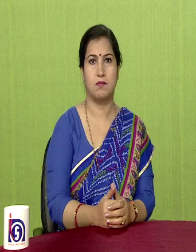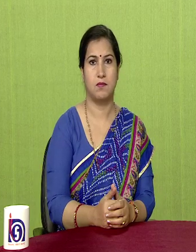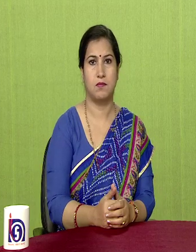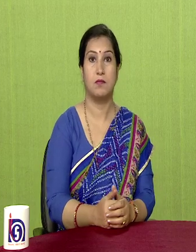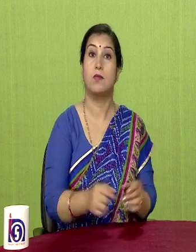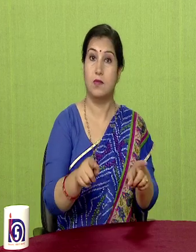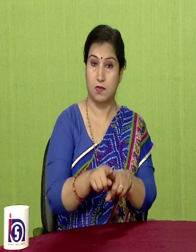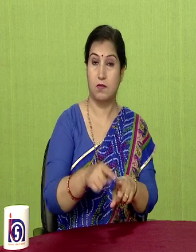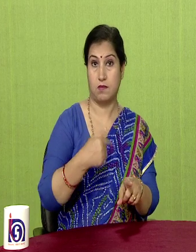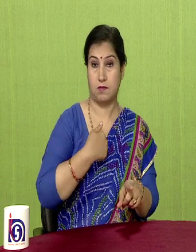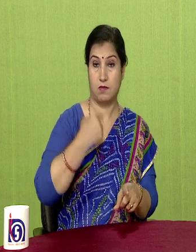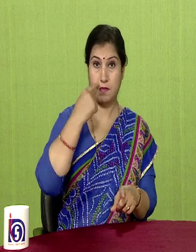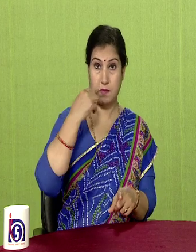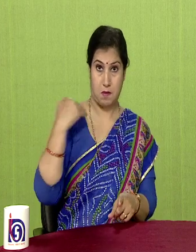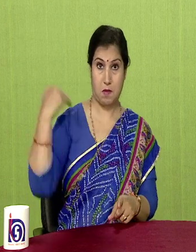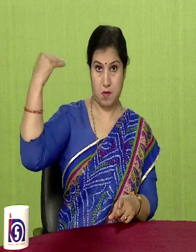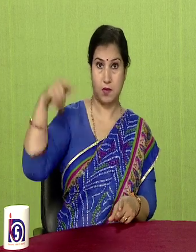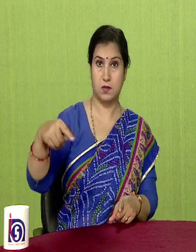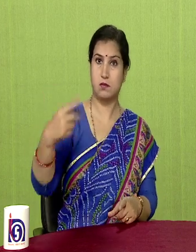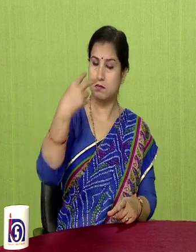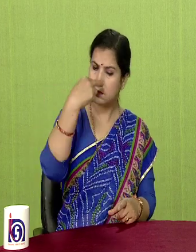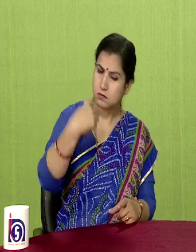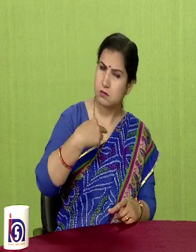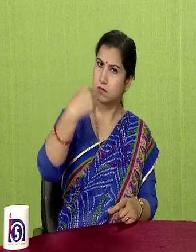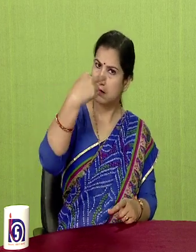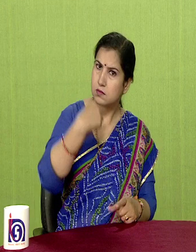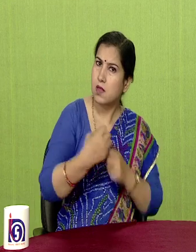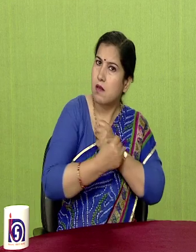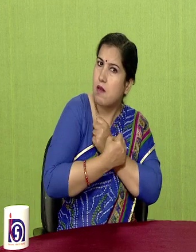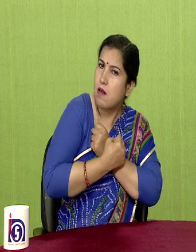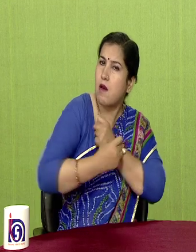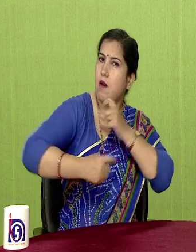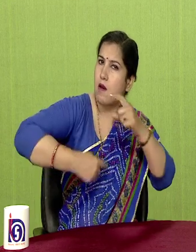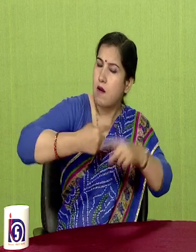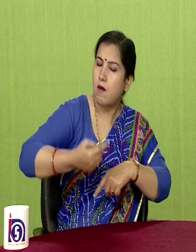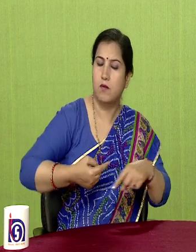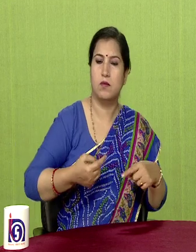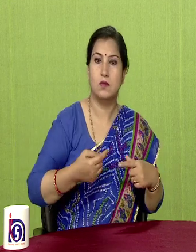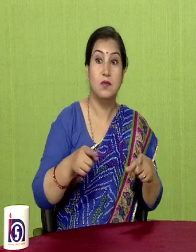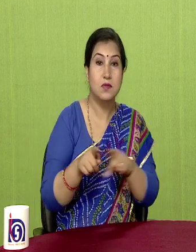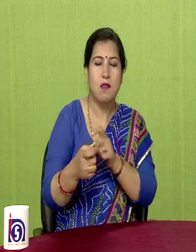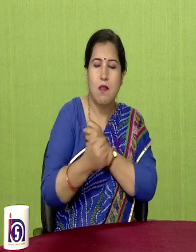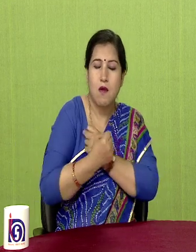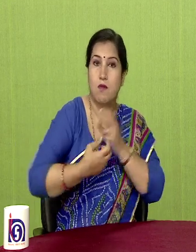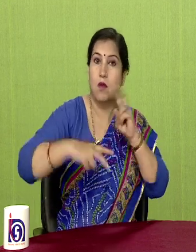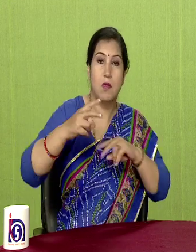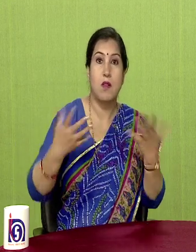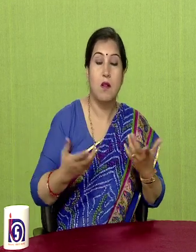मेरे बड़े भाई की मुझ पर सदैव इतनी अधिक कृपा रही है कि यदि मैं कभी खेल